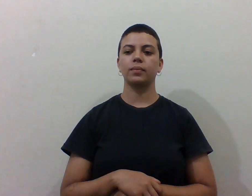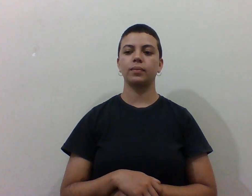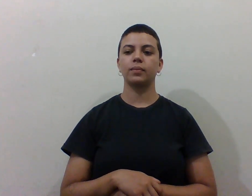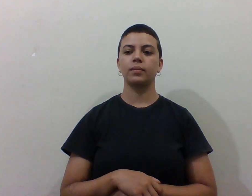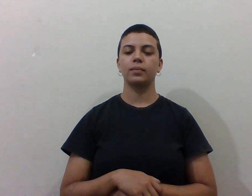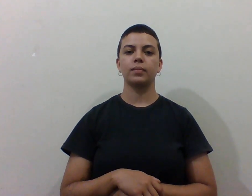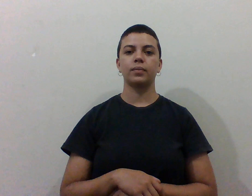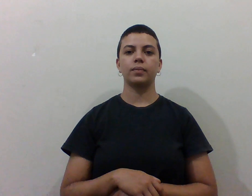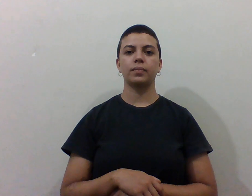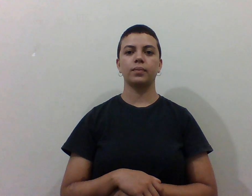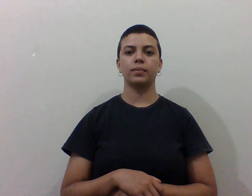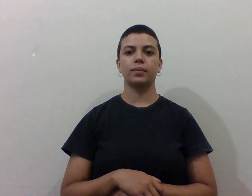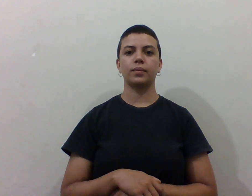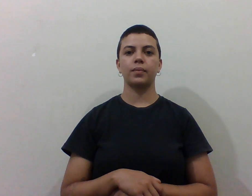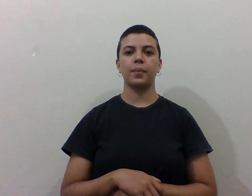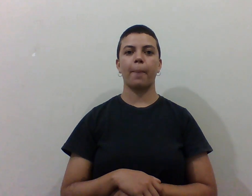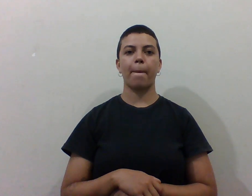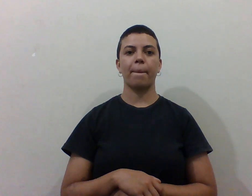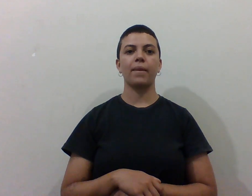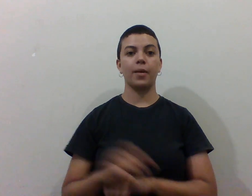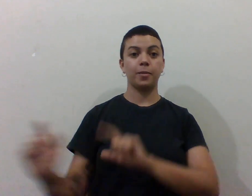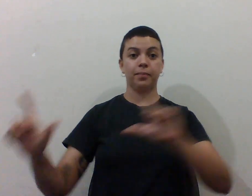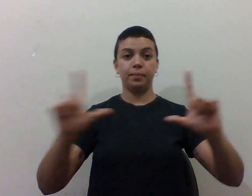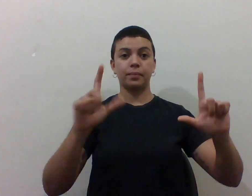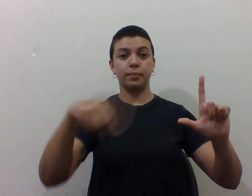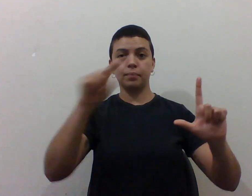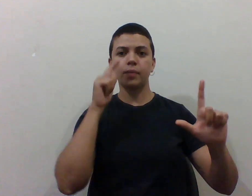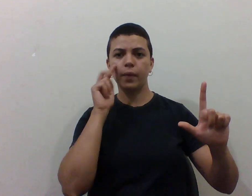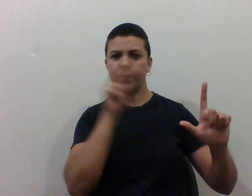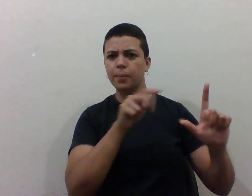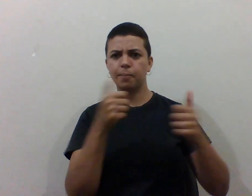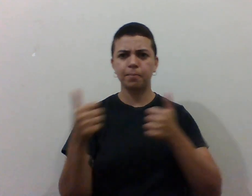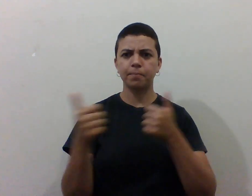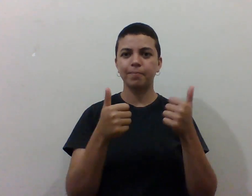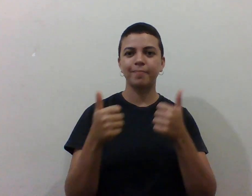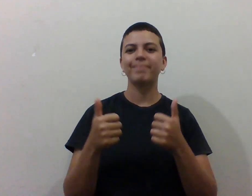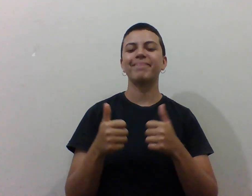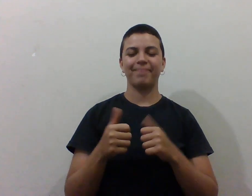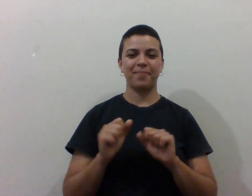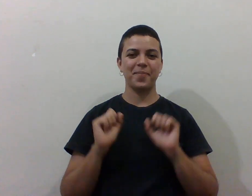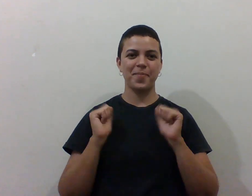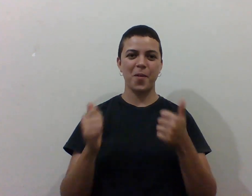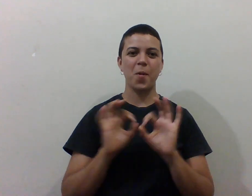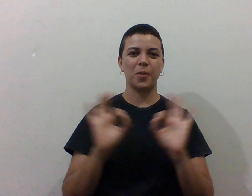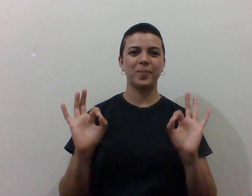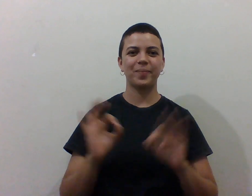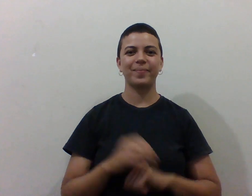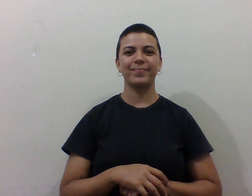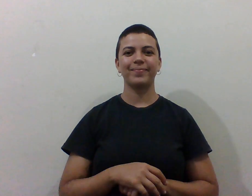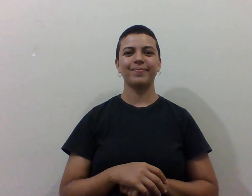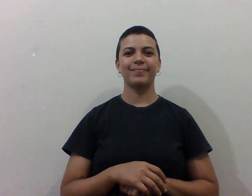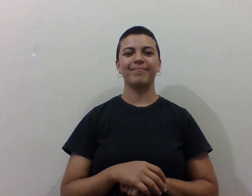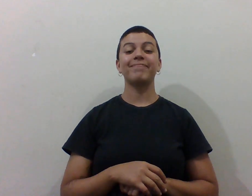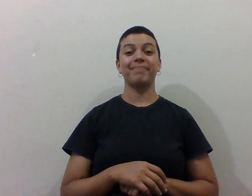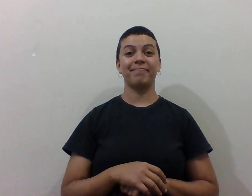Eu acho que vai aparecer daqui uns segundinhos. Aparece, né? Pronto. Então, vamos lá. Quando a professora Fernanda, mulher